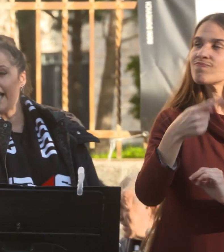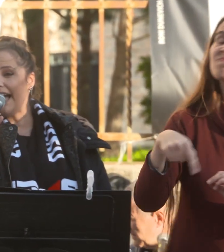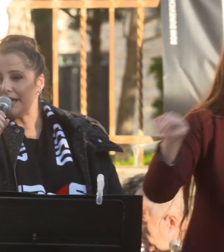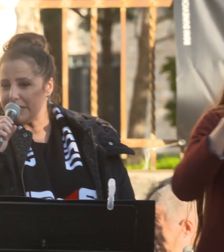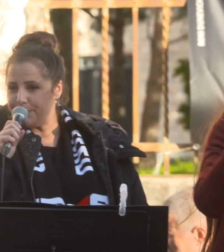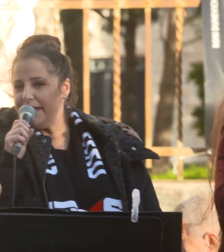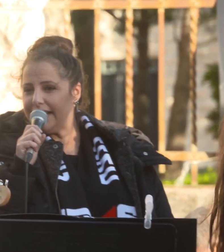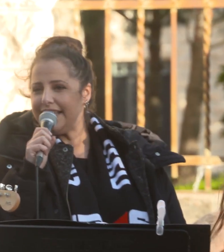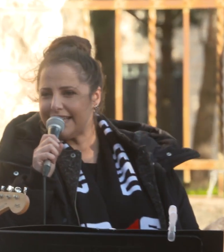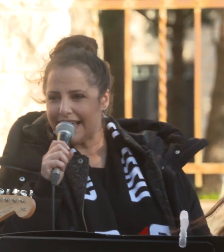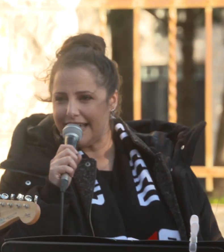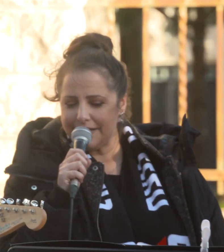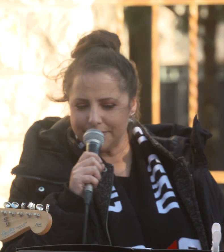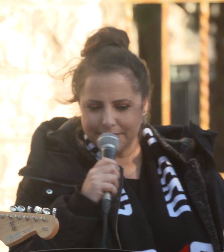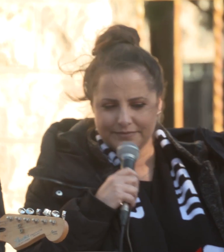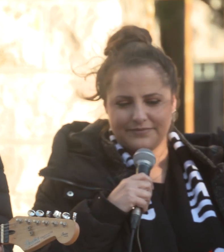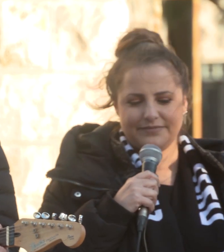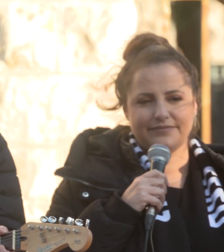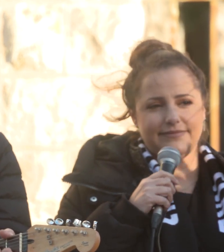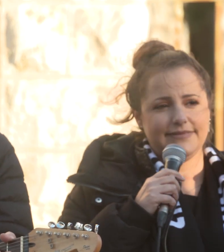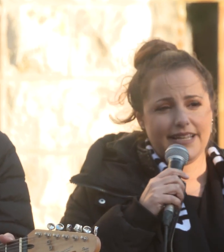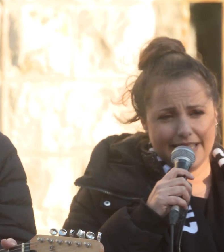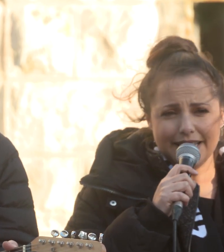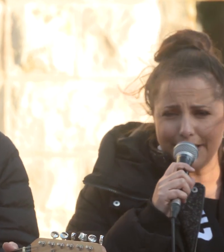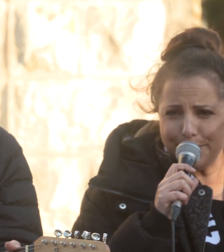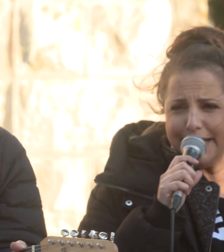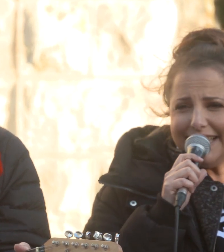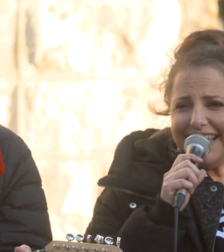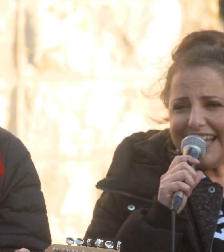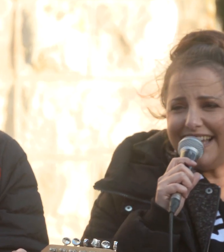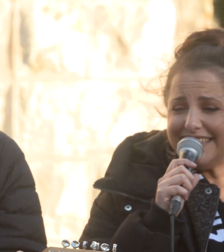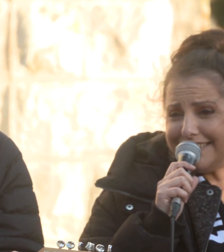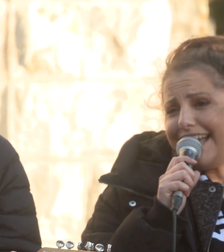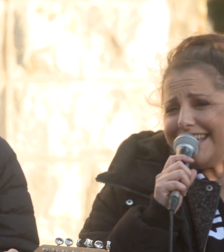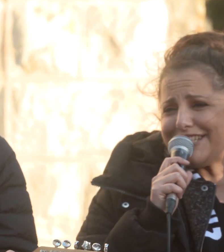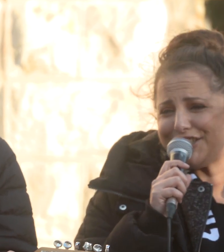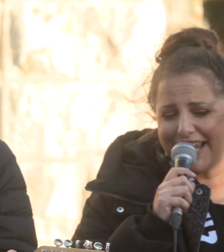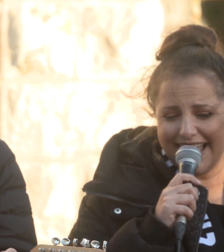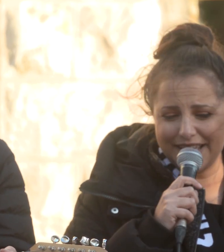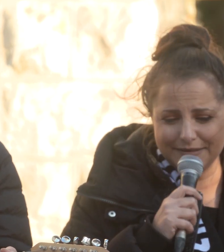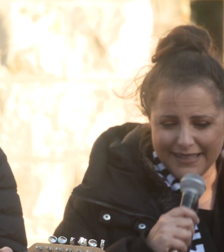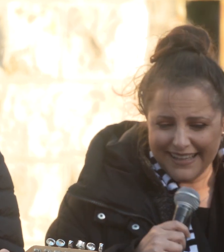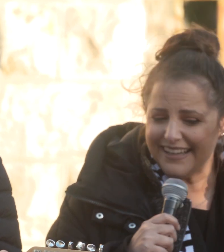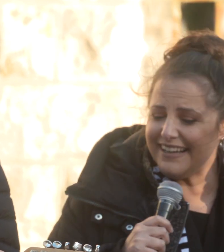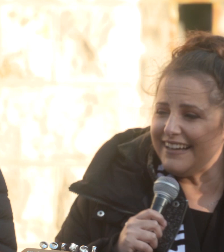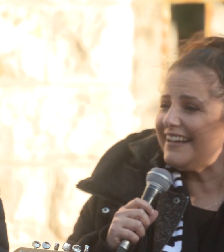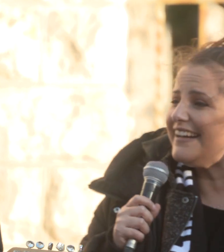לומר לו די, מספיק להתלהם, גם בלעדיך די קשה להם.